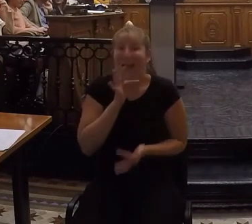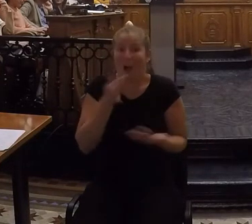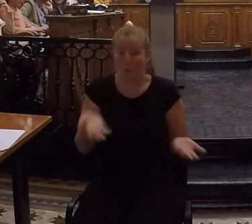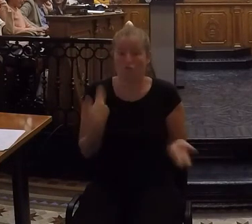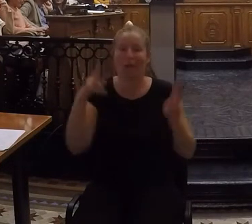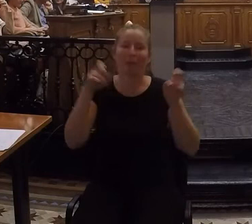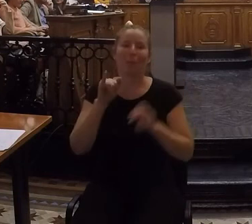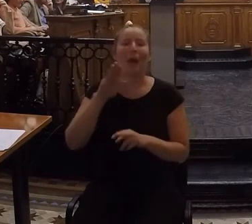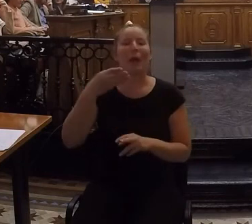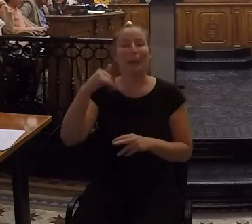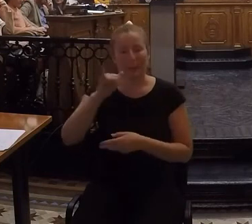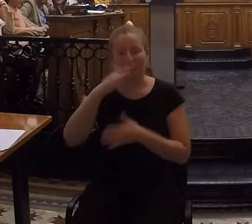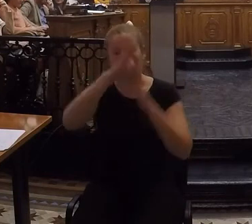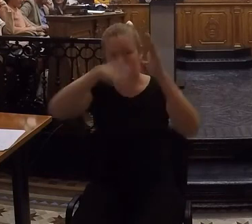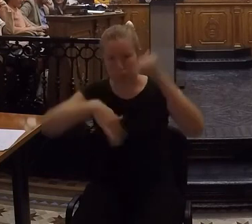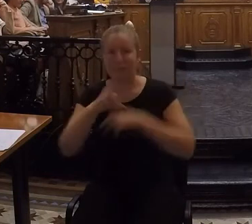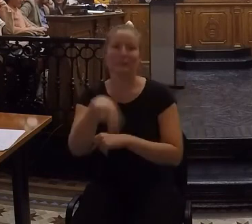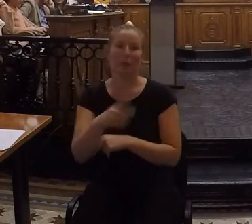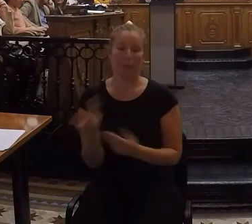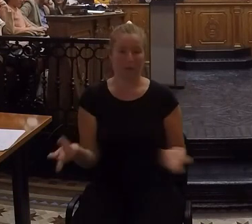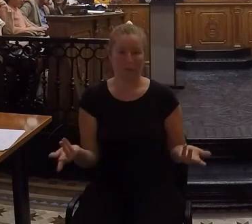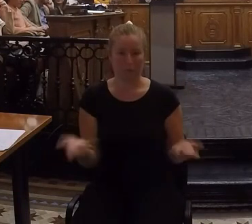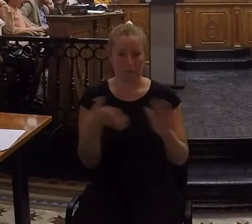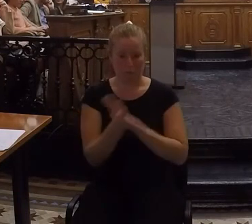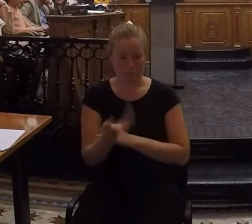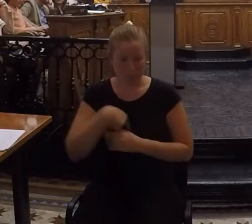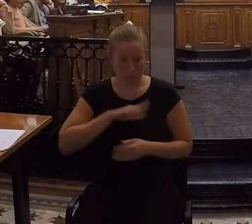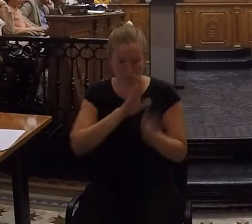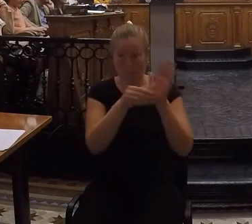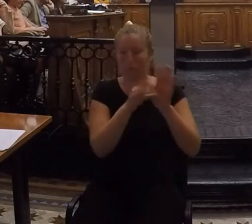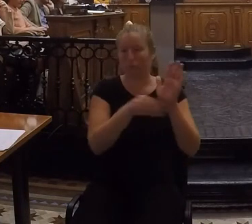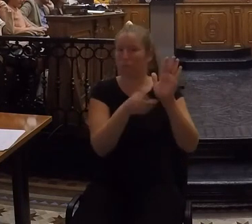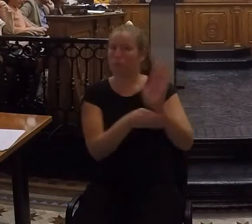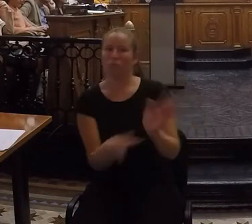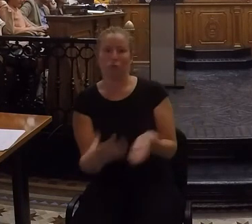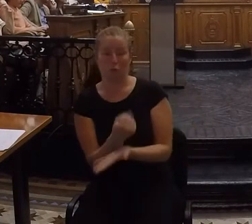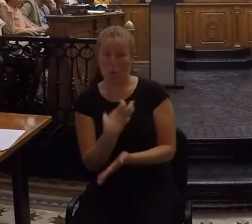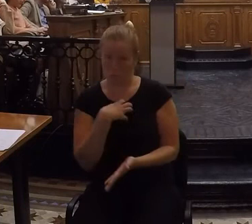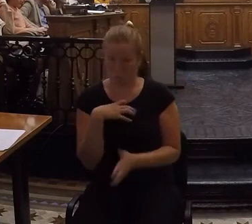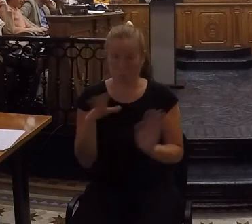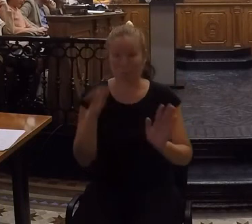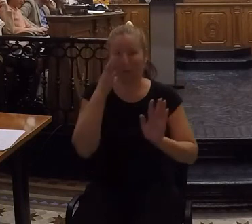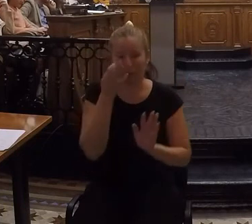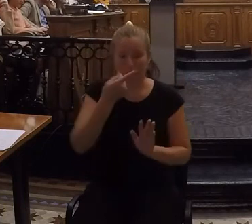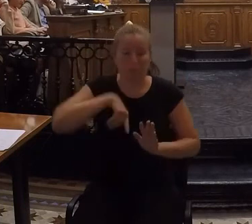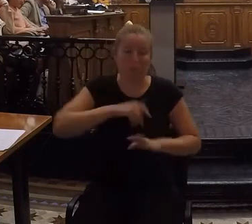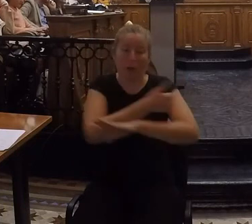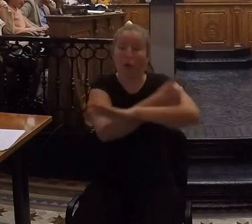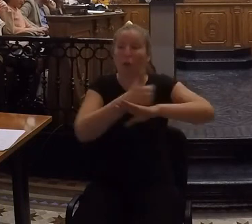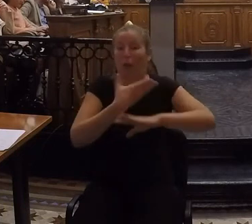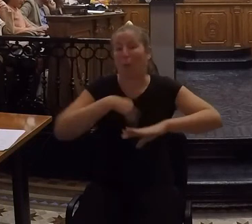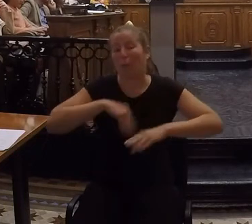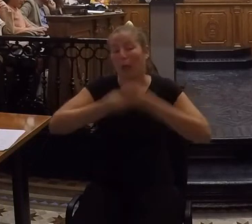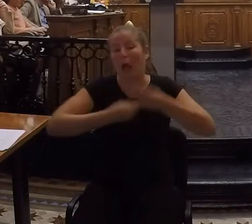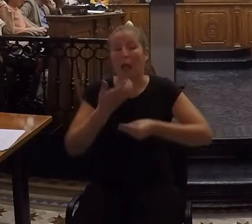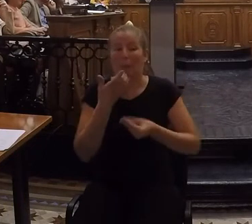IBI. El tema tampoco tiene que ser todo por moción. Yo entiendo que a veces Ciudadanos lo que hace es, como no lo presenta por moción, pues lo presentan ellos, se copian